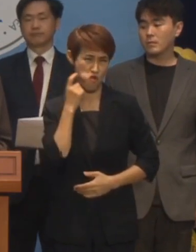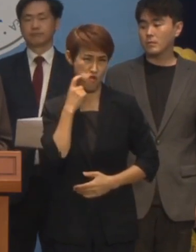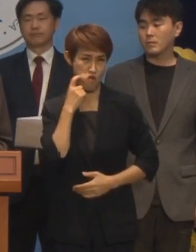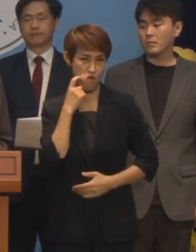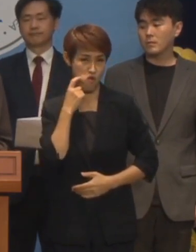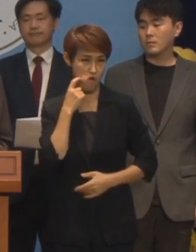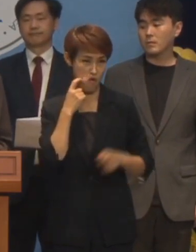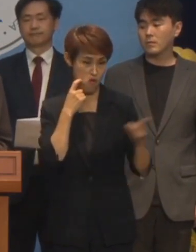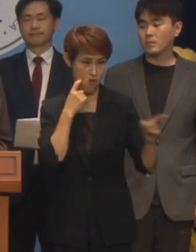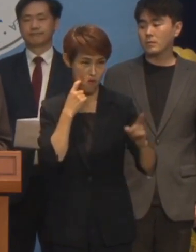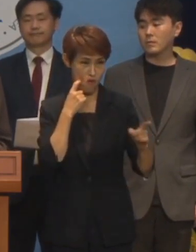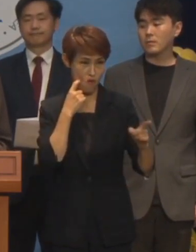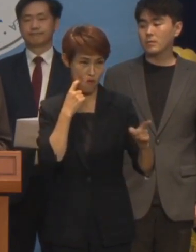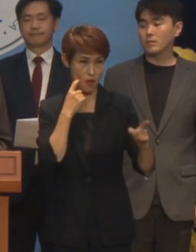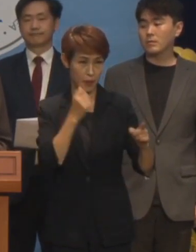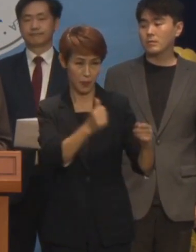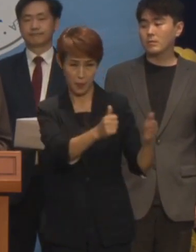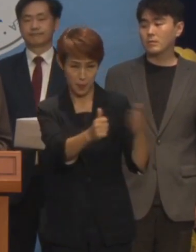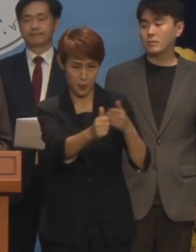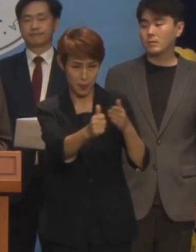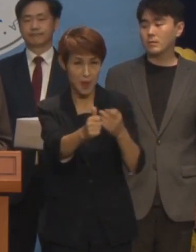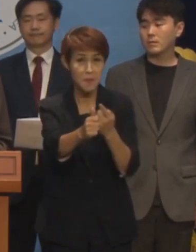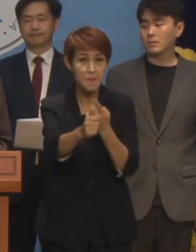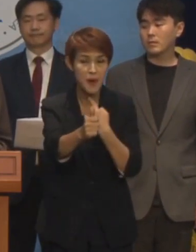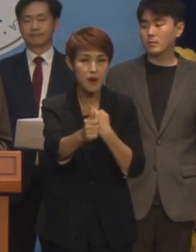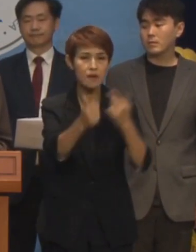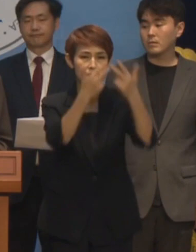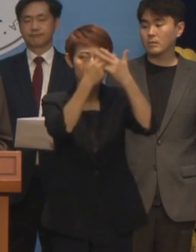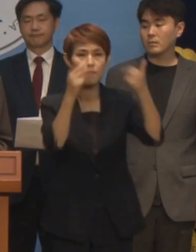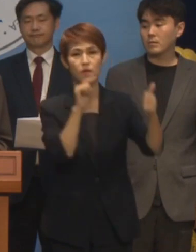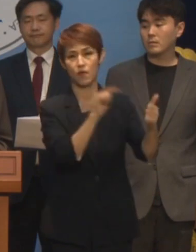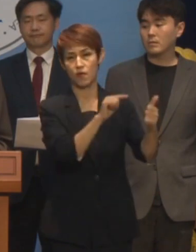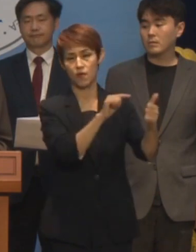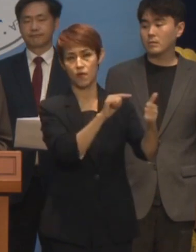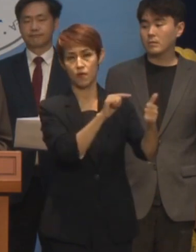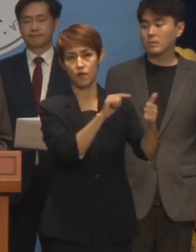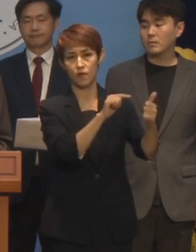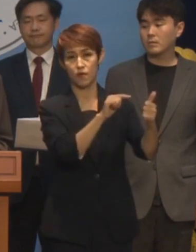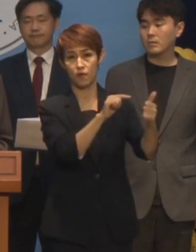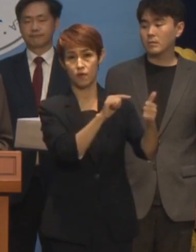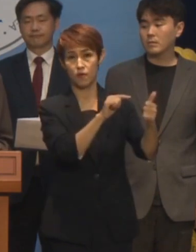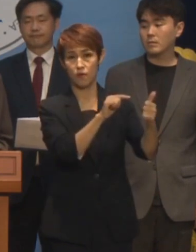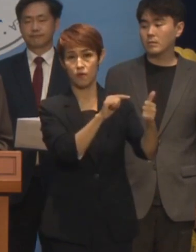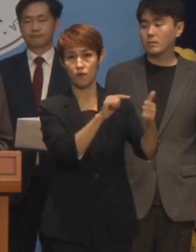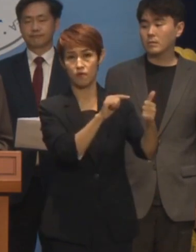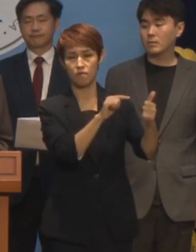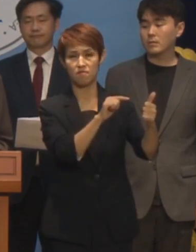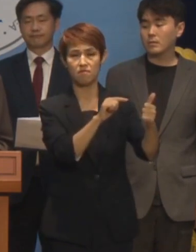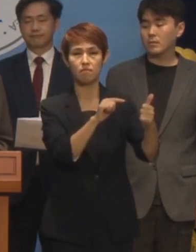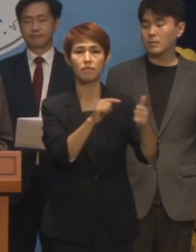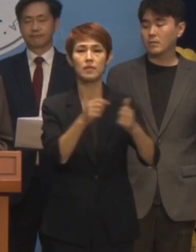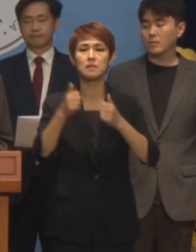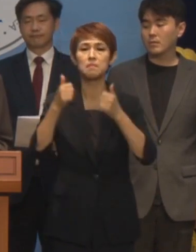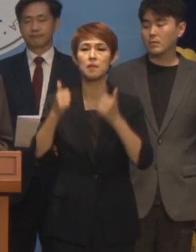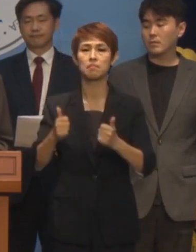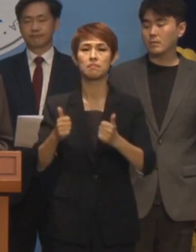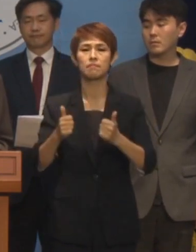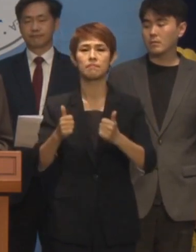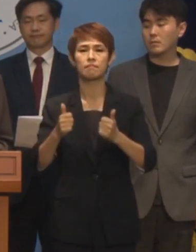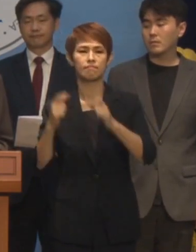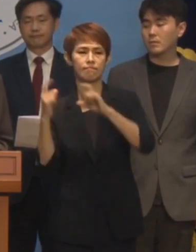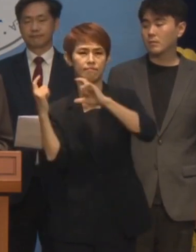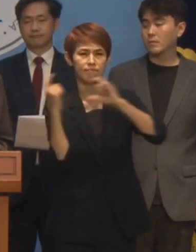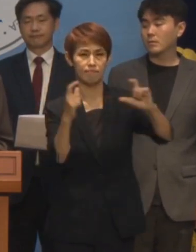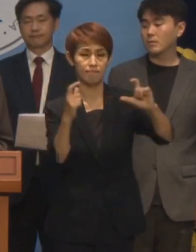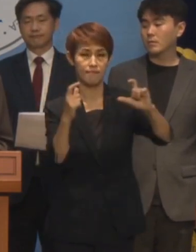공표 위증 교사범 이재명 민주당 대표가 법의 공정한 심판을